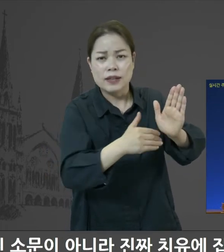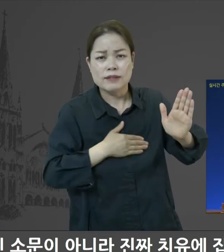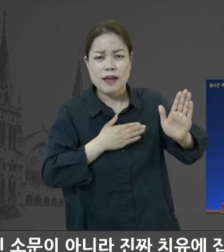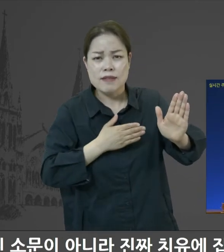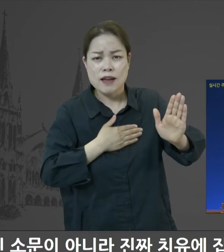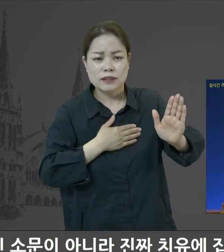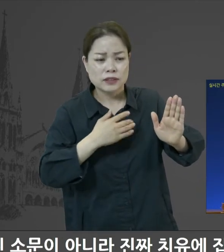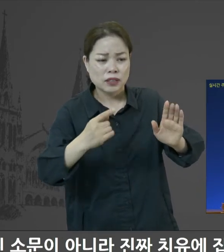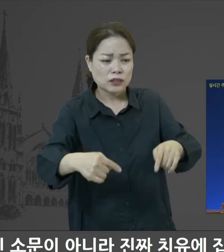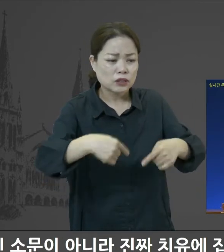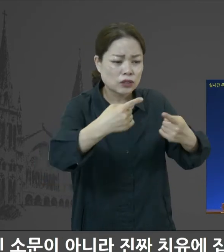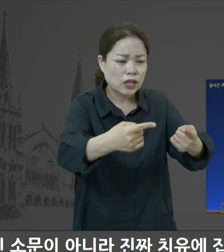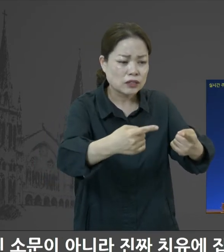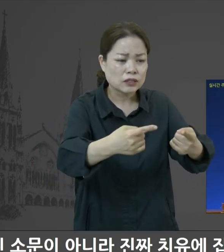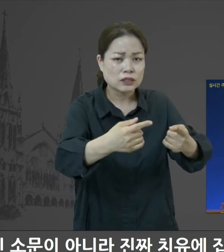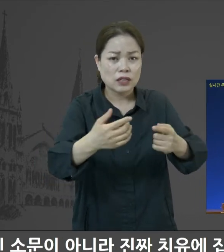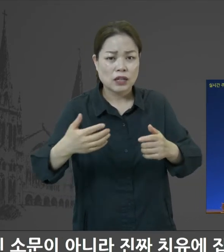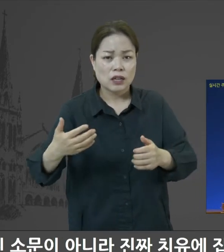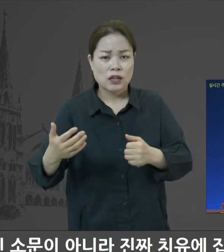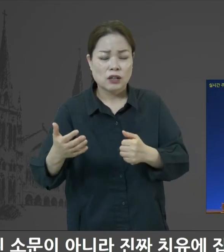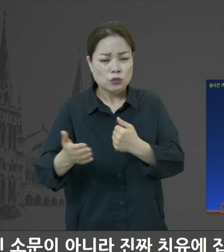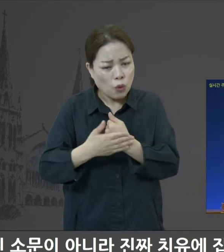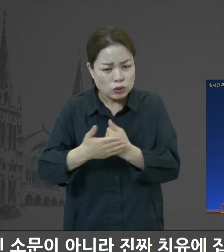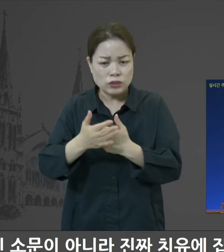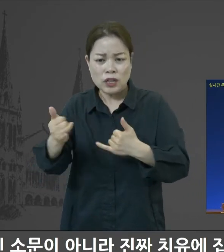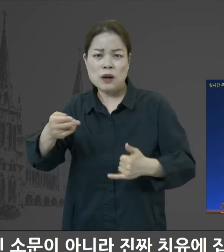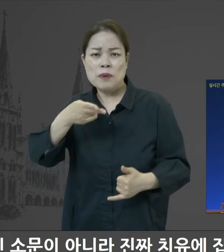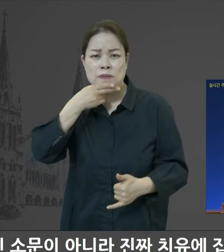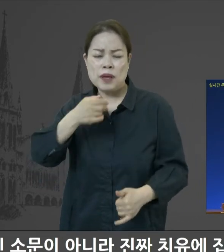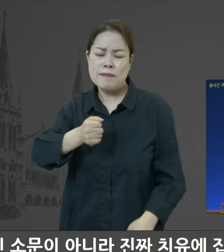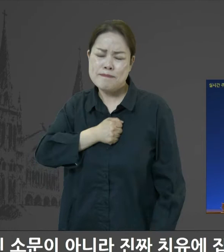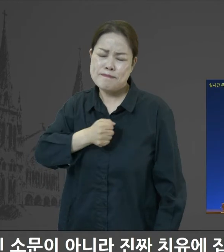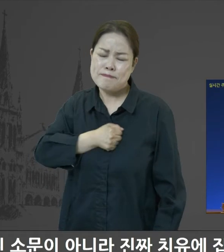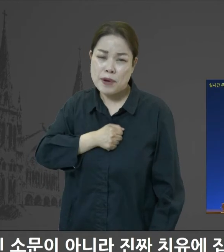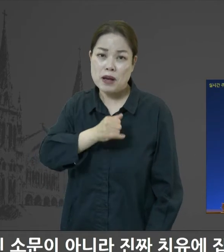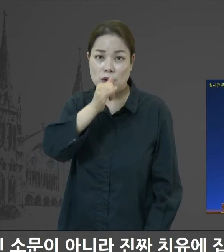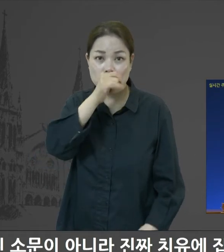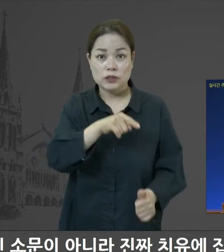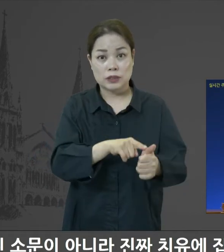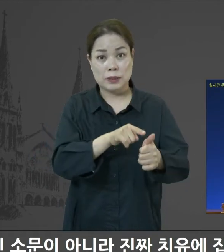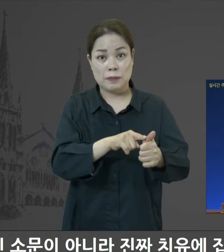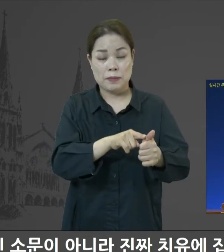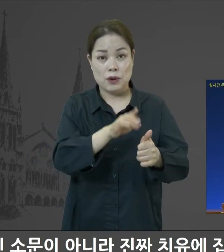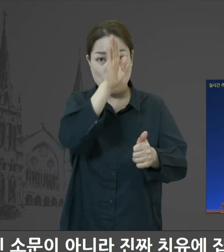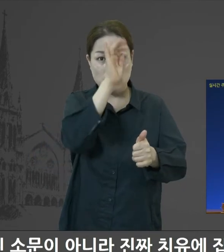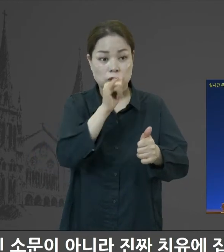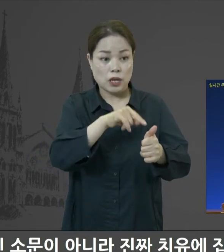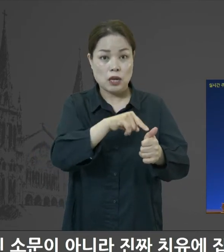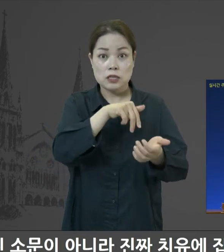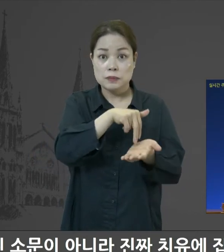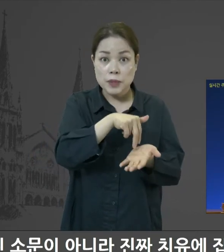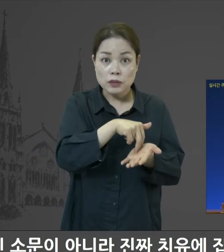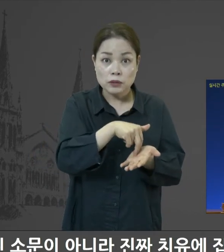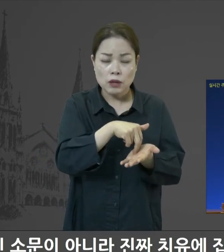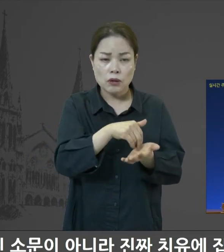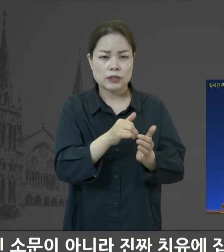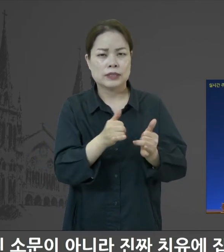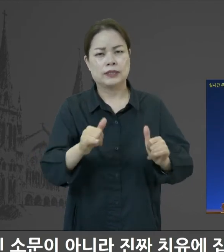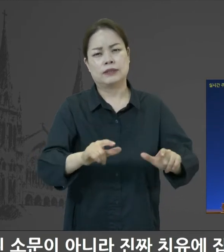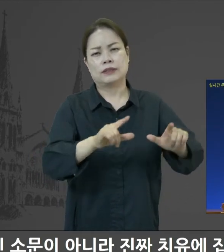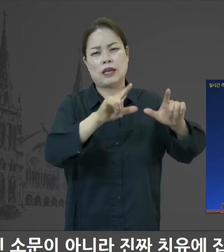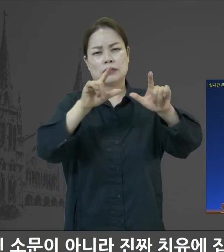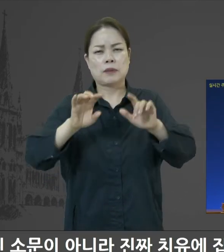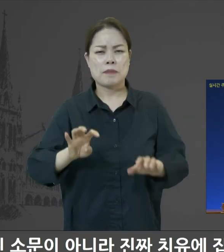나를 넣어줄 사람이 없다고 애통해하며 비탄한 현실을 토로하고 있을 뿐입니다. 이것이